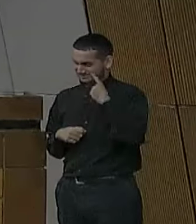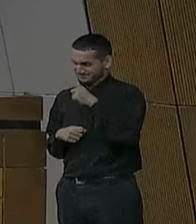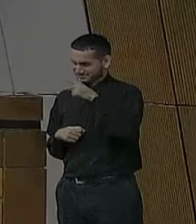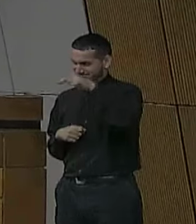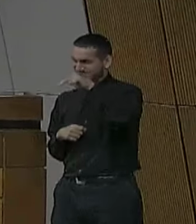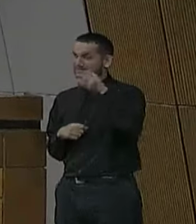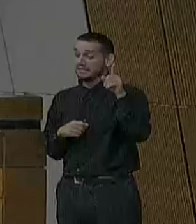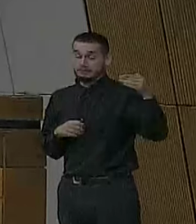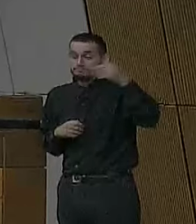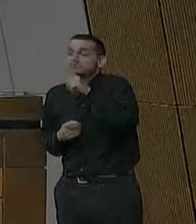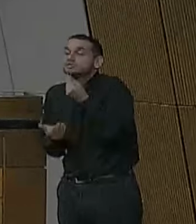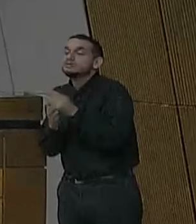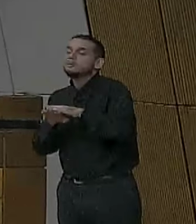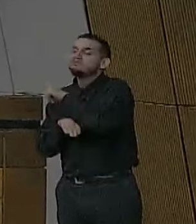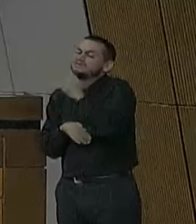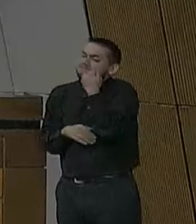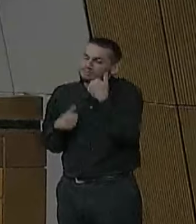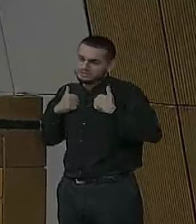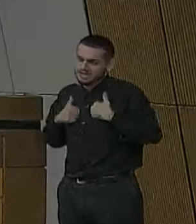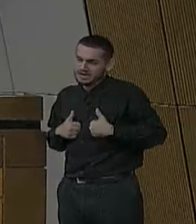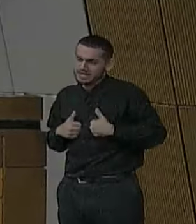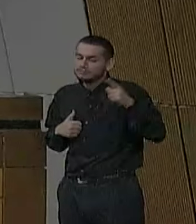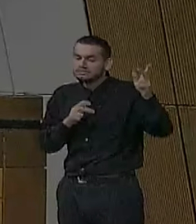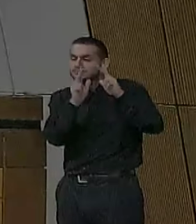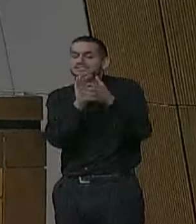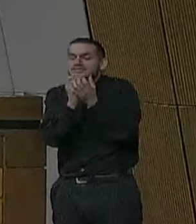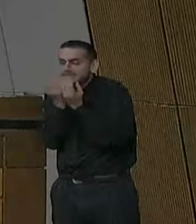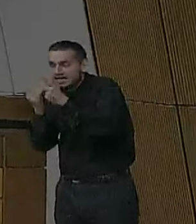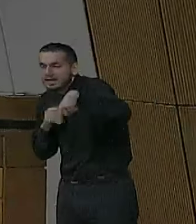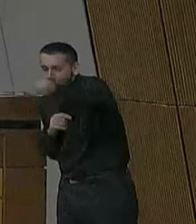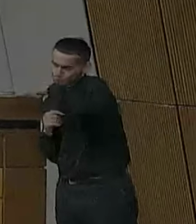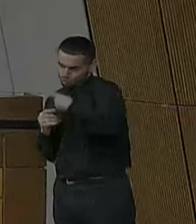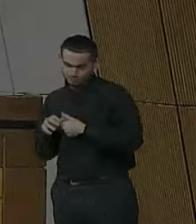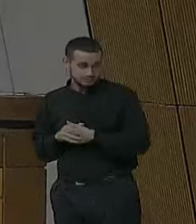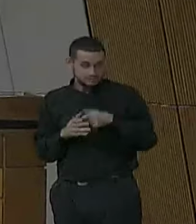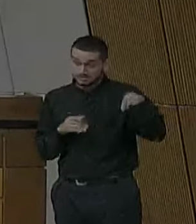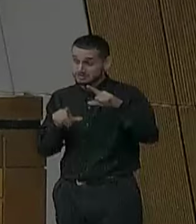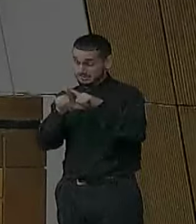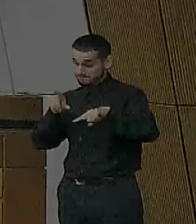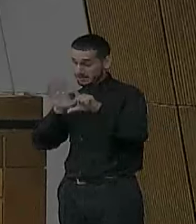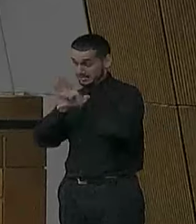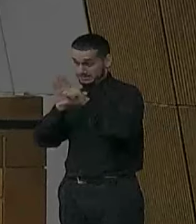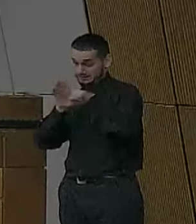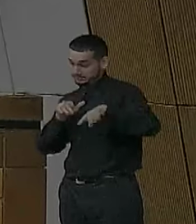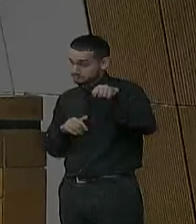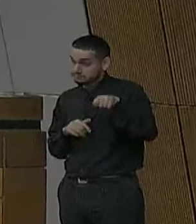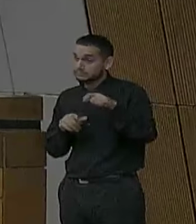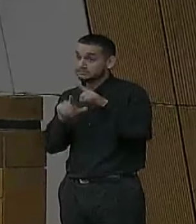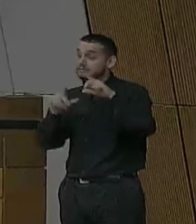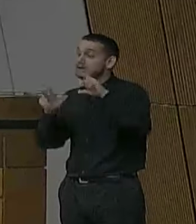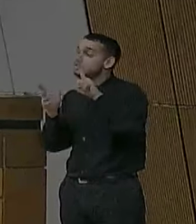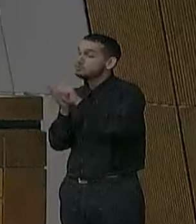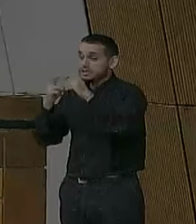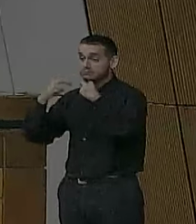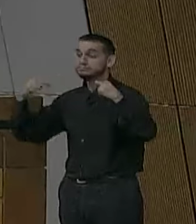siempre desde la comisión estamos, si bien este es un aspecto legislativo y estamos en